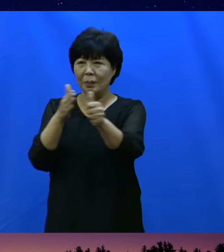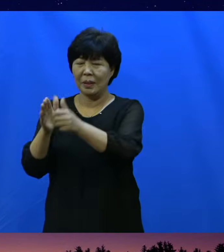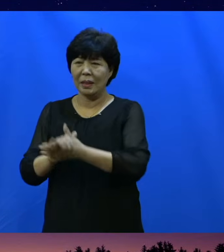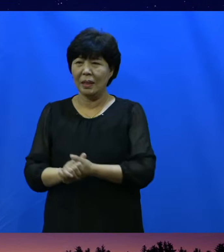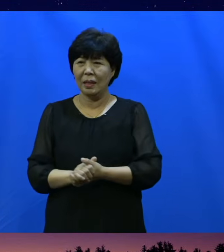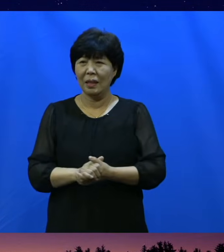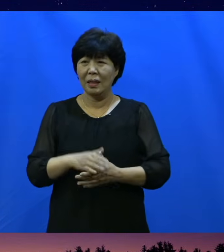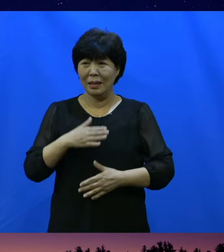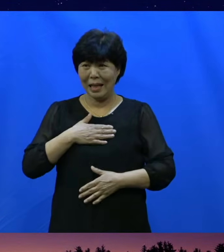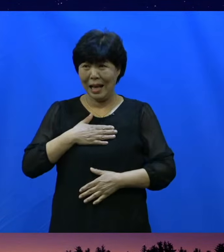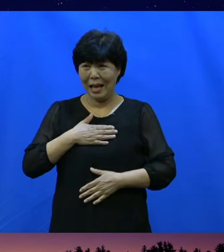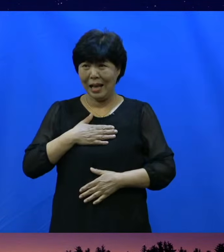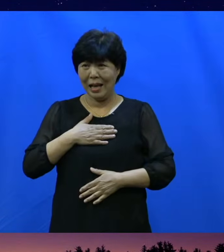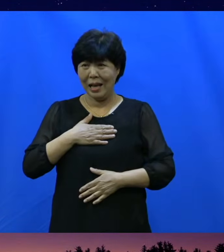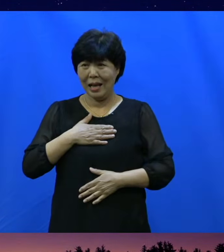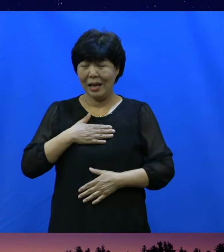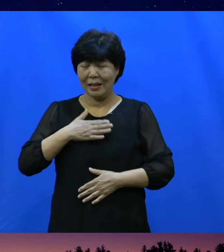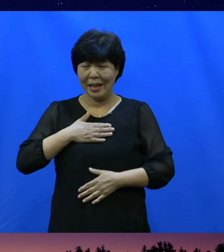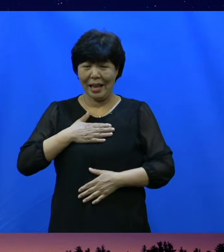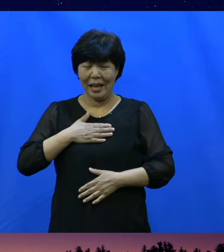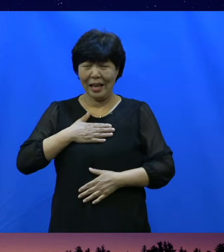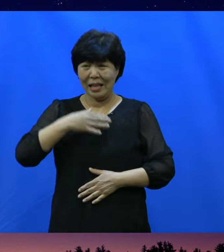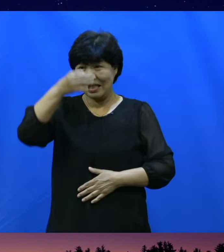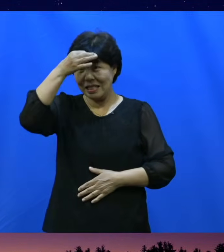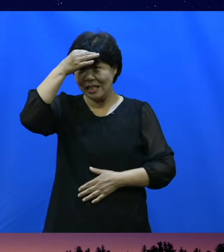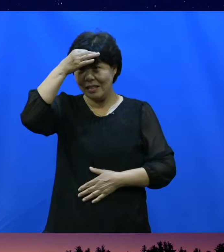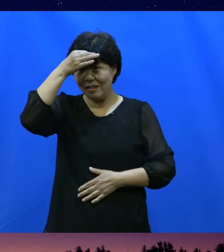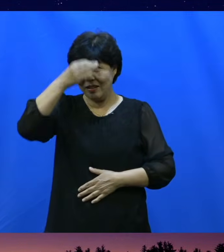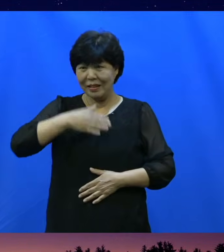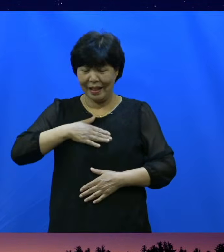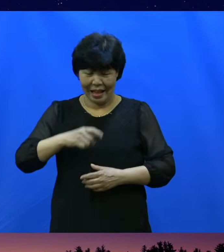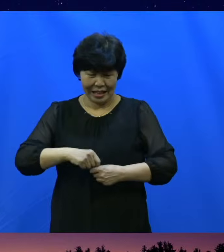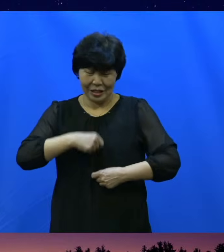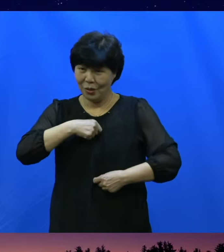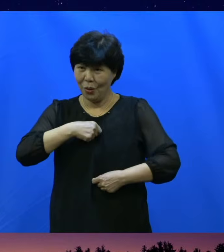실력과 능력과 재주와 의로움이 있지 않다는 거죠.